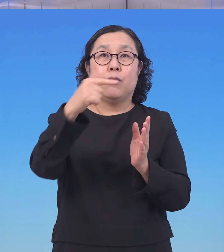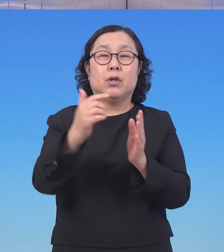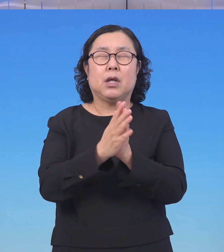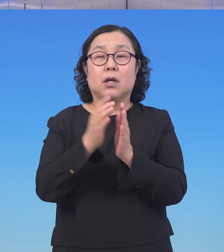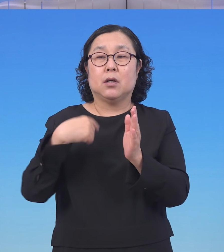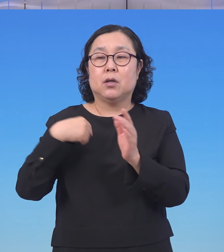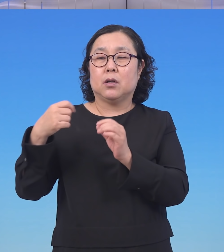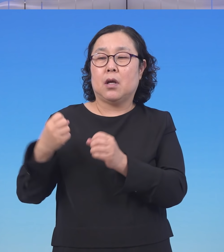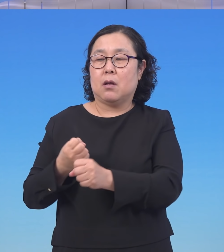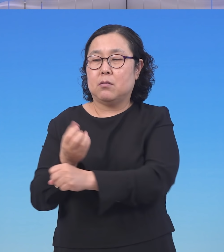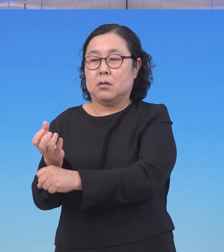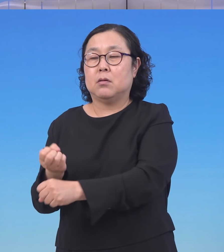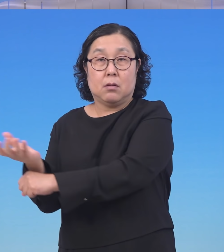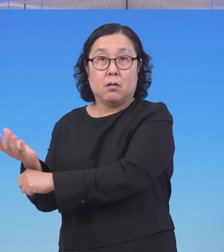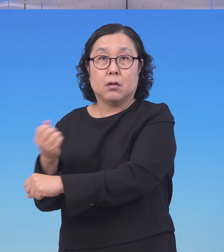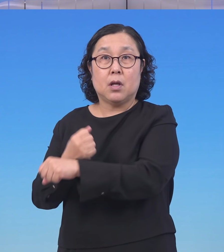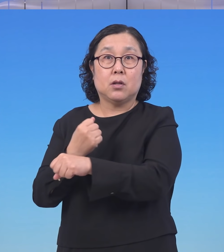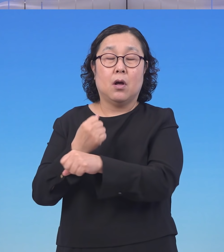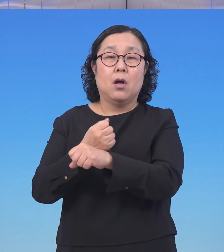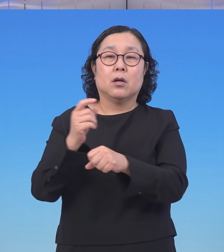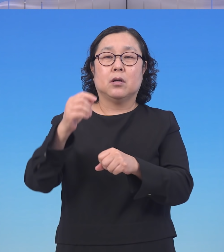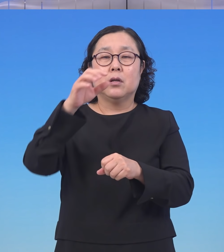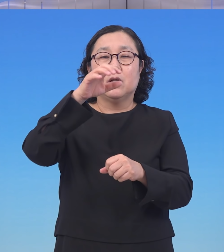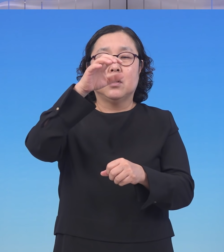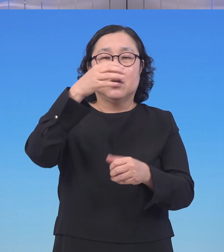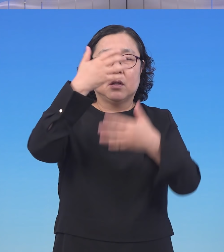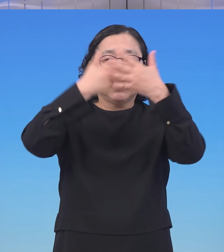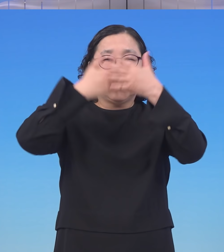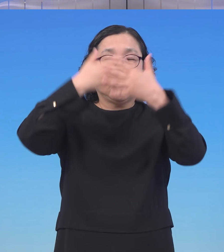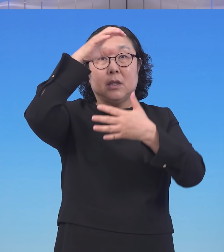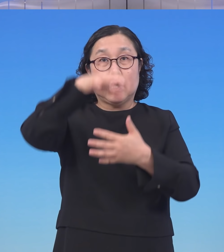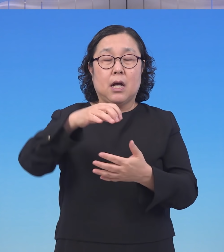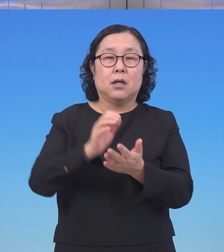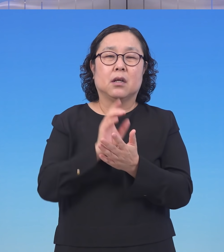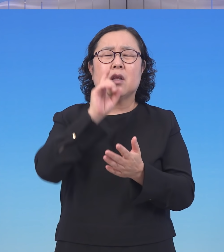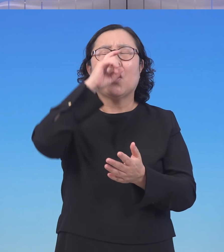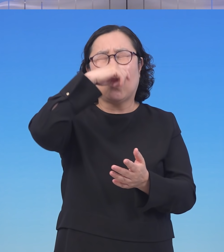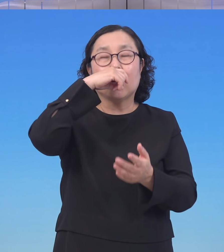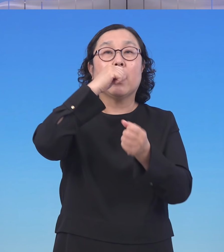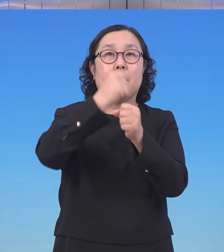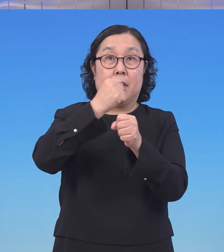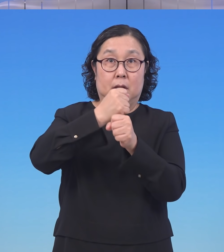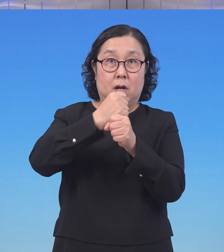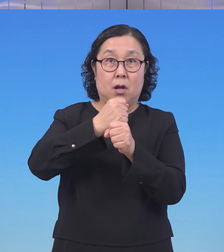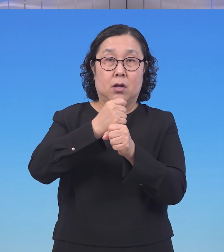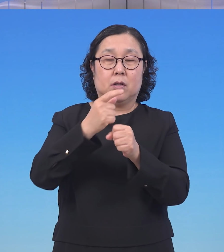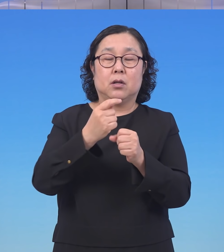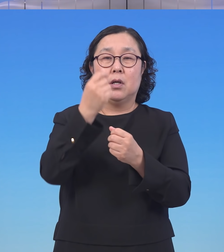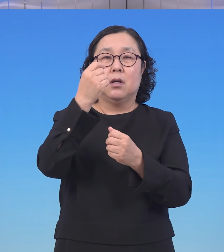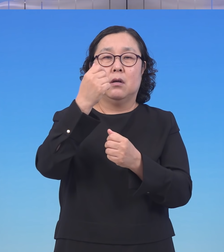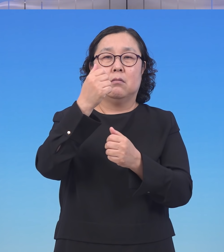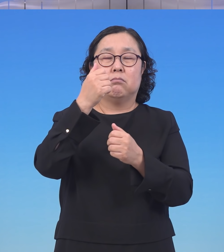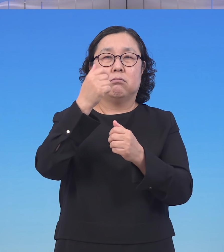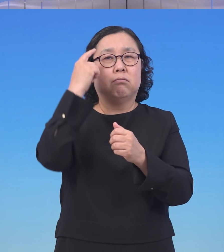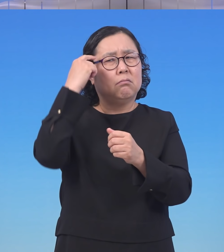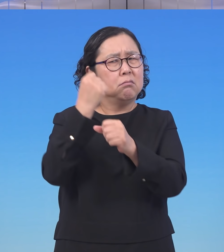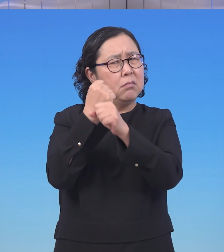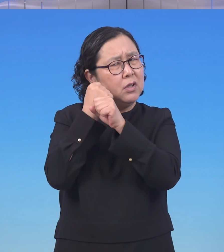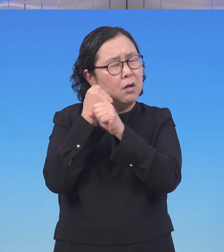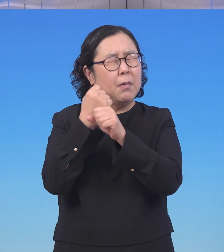이야기입니다. 그래서 그 연구팀에서 실험하기를, 이제 실험하기 전에 영화관 내부를 충분히